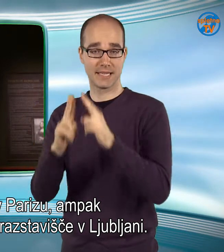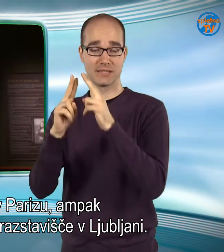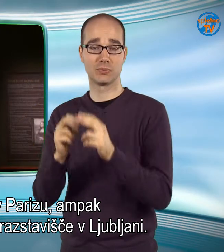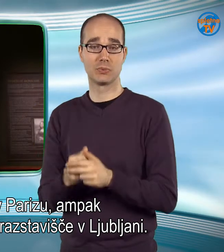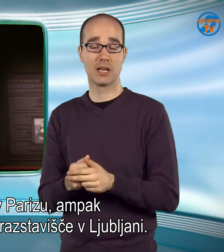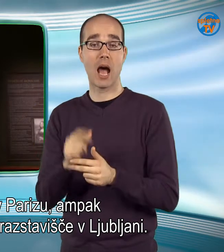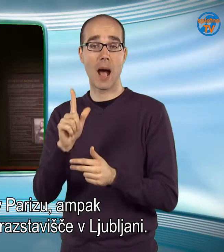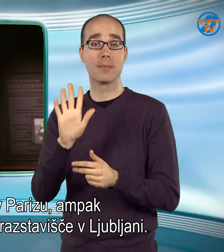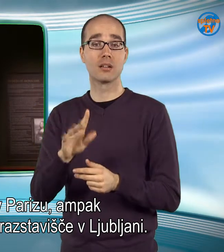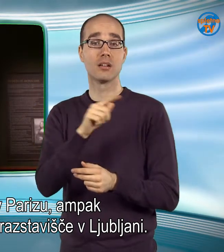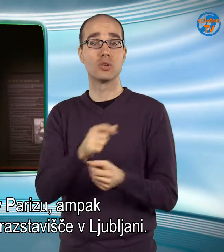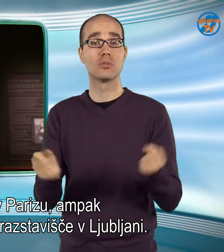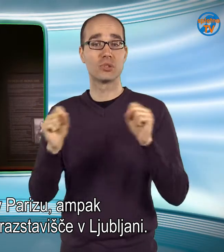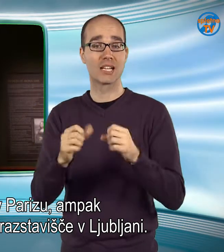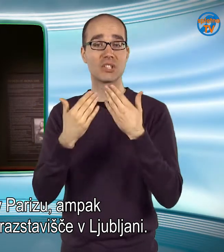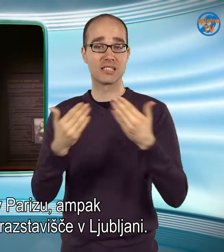v Ljubljani.